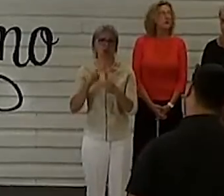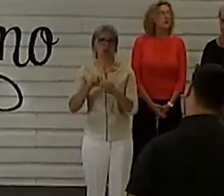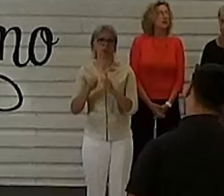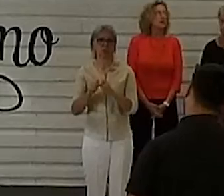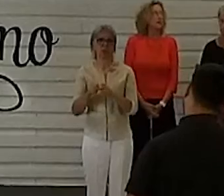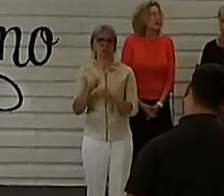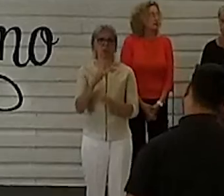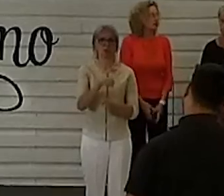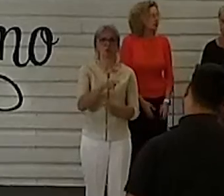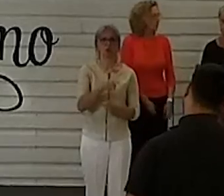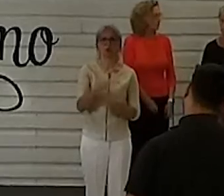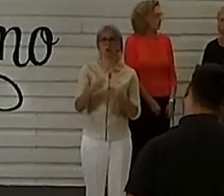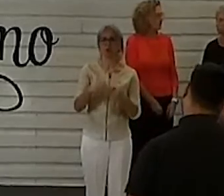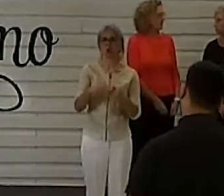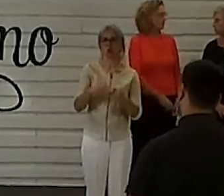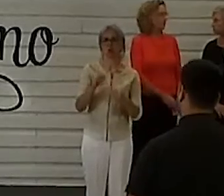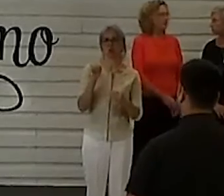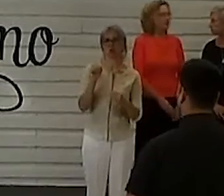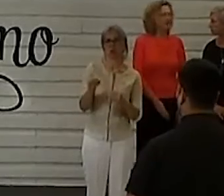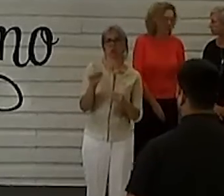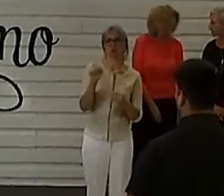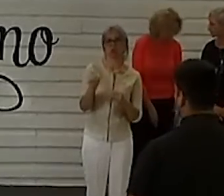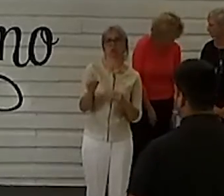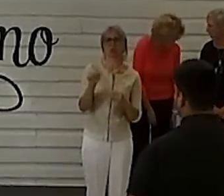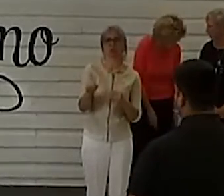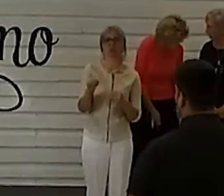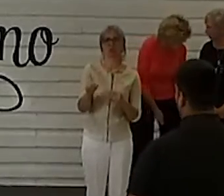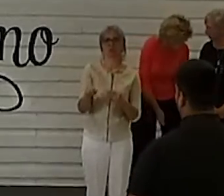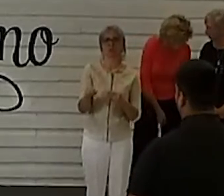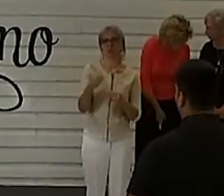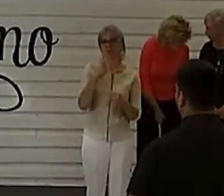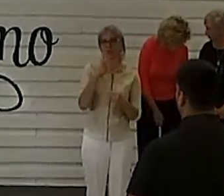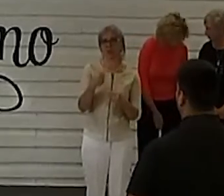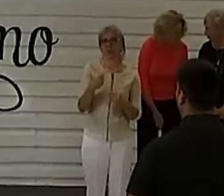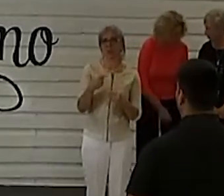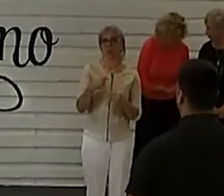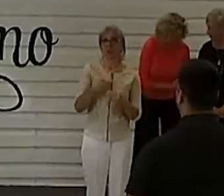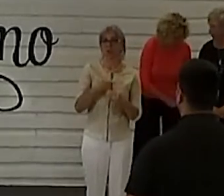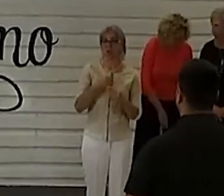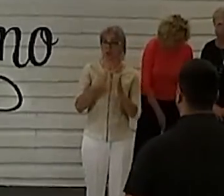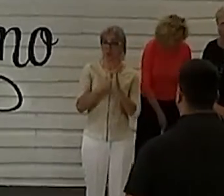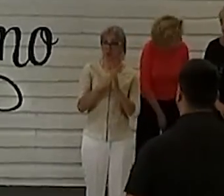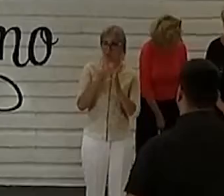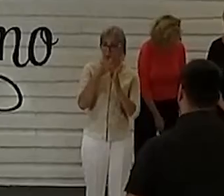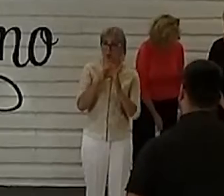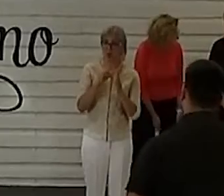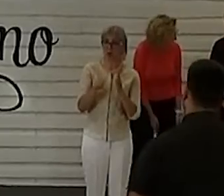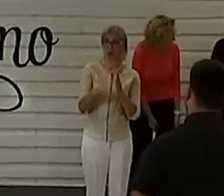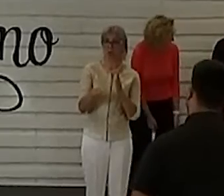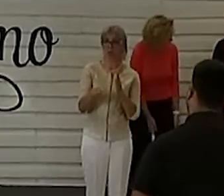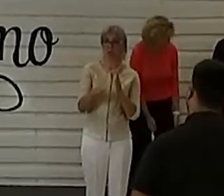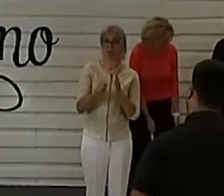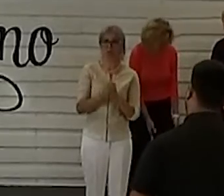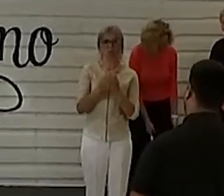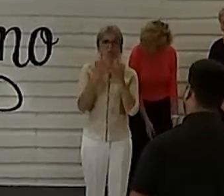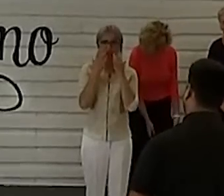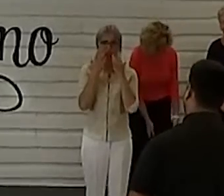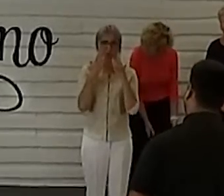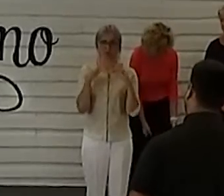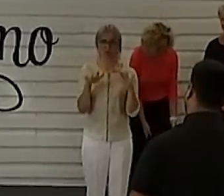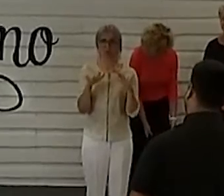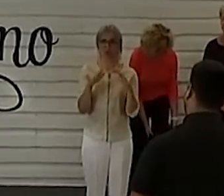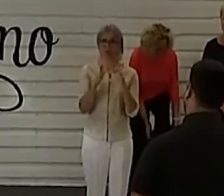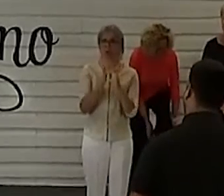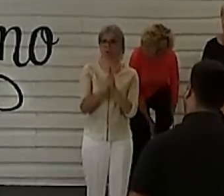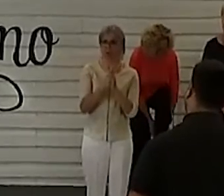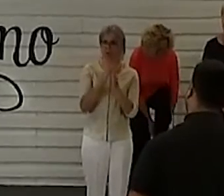di bussare la porta, di parlare e dire: posso pregare per te? semplicemente posso pregare per